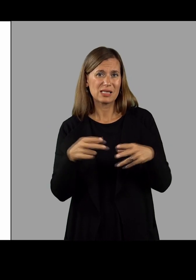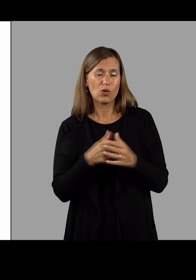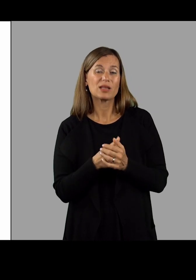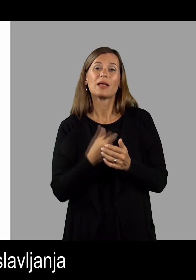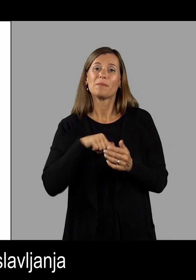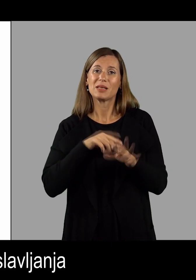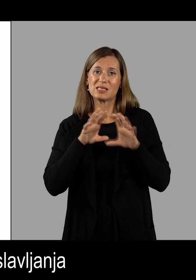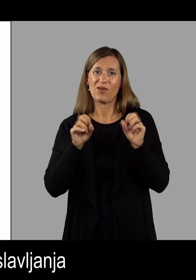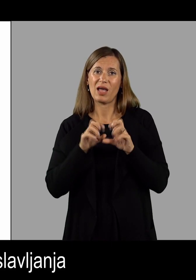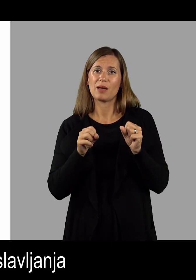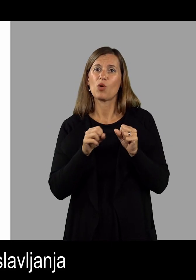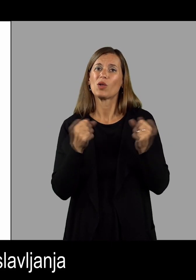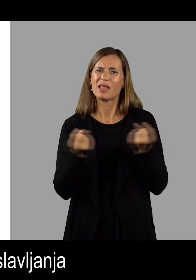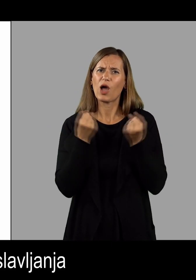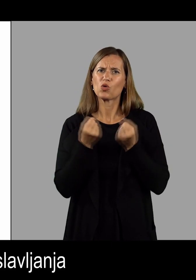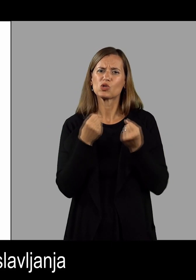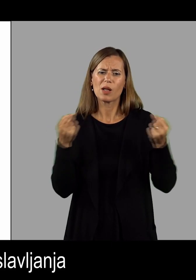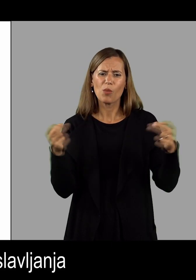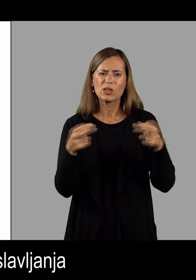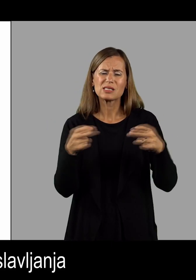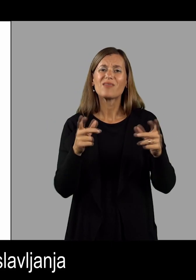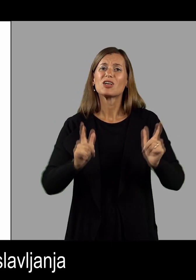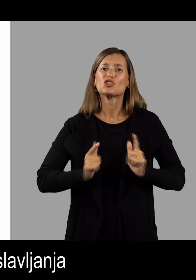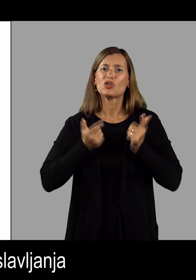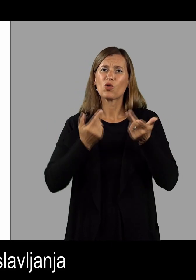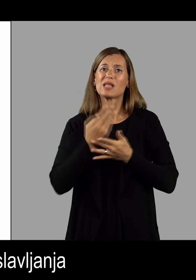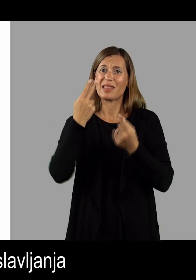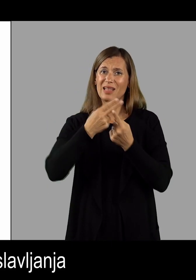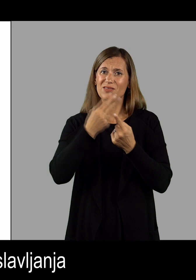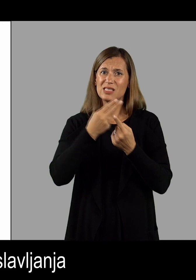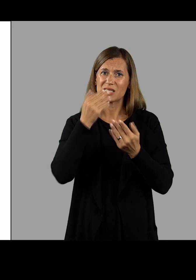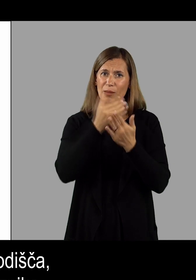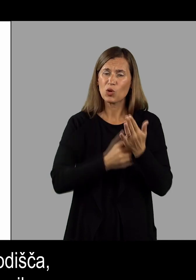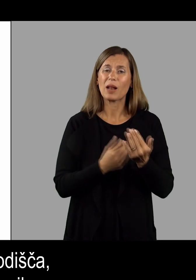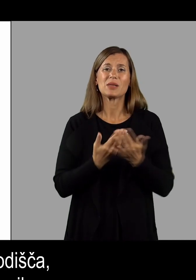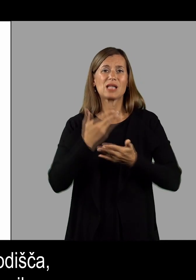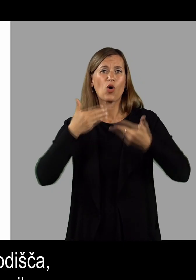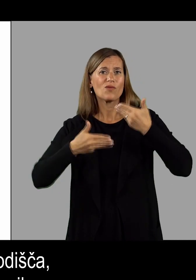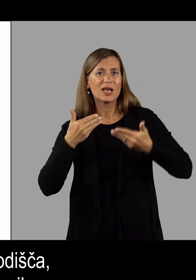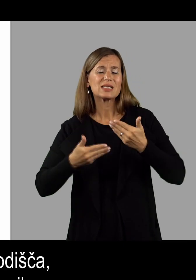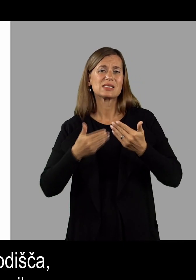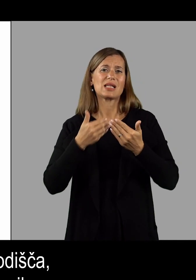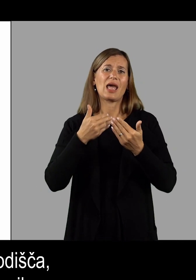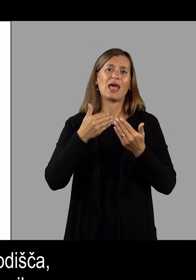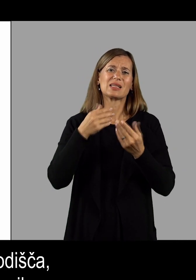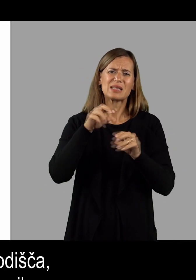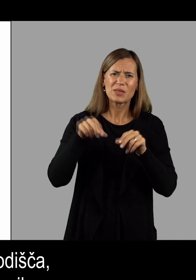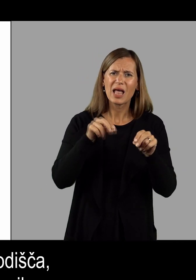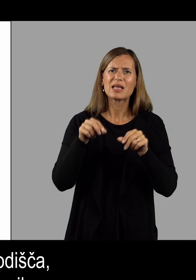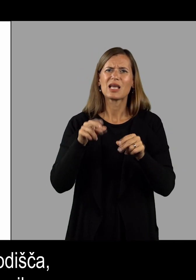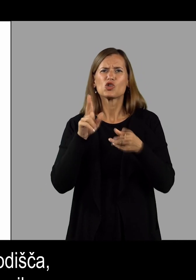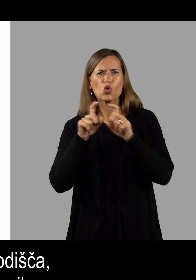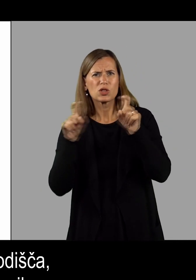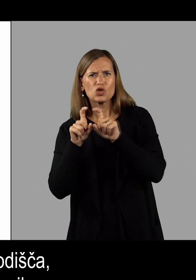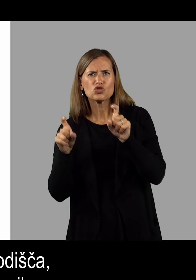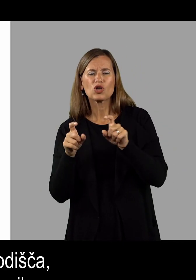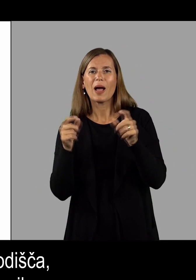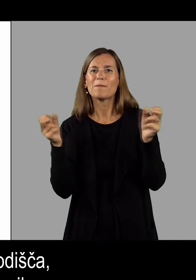živo, da so podnaslovljene, kar pa trenutno pri nas v našem prostoru niso. Kaj je naš cilj? Kaj je